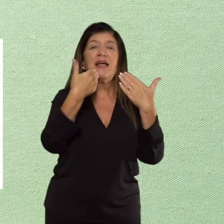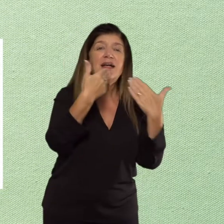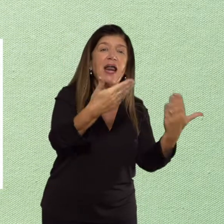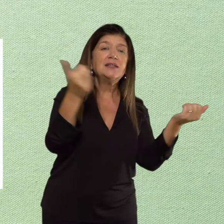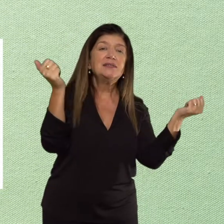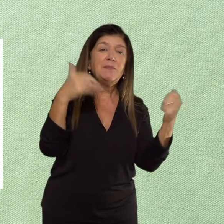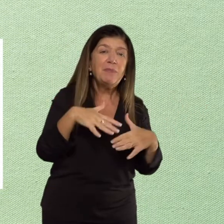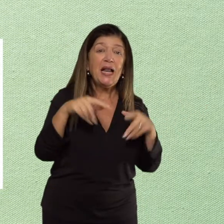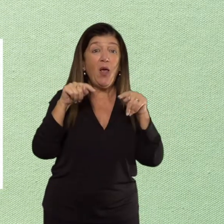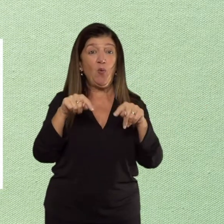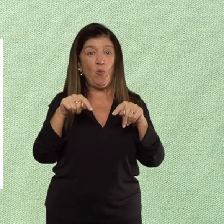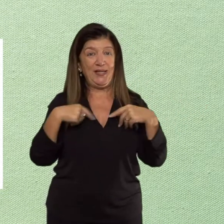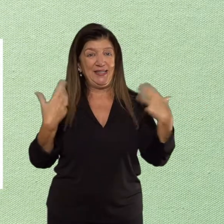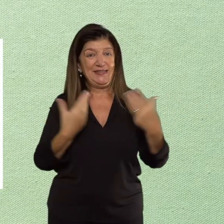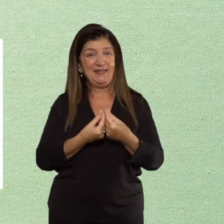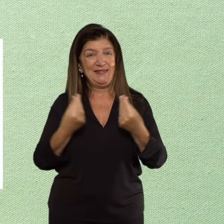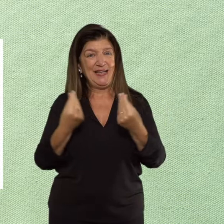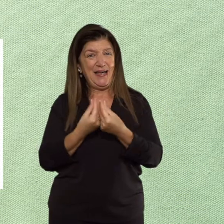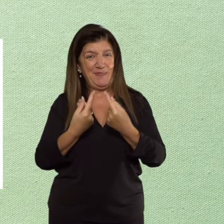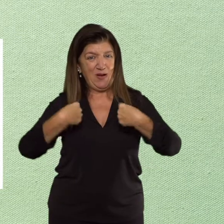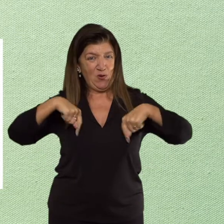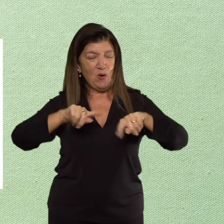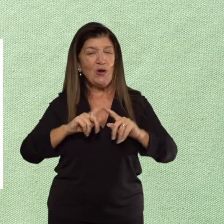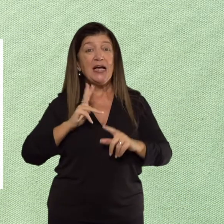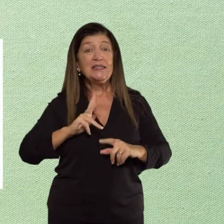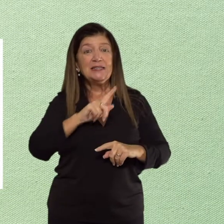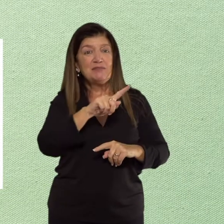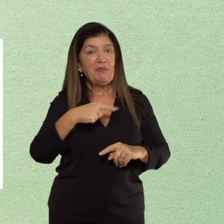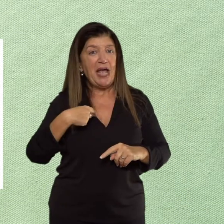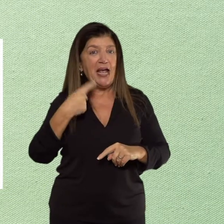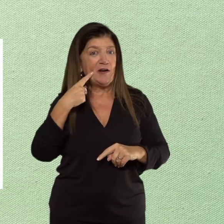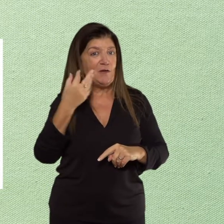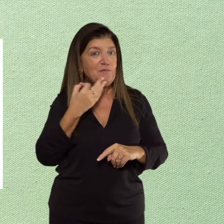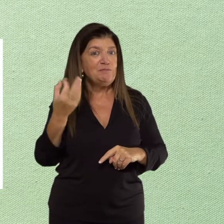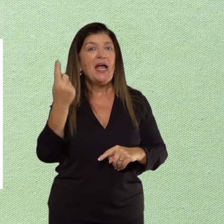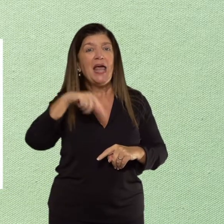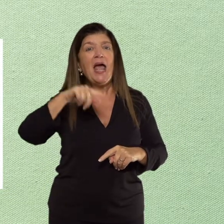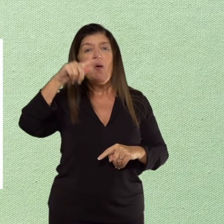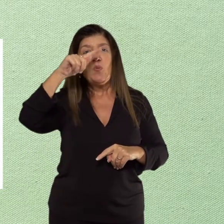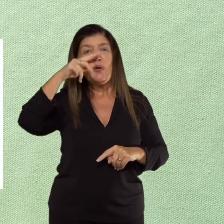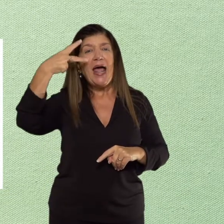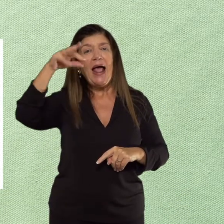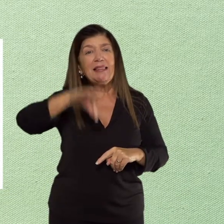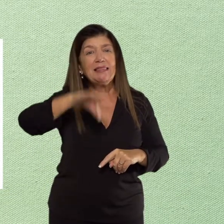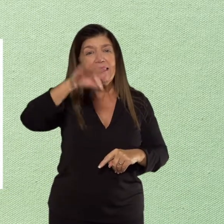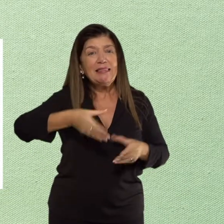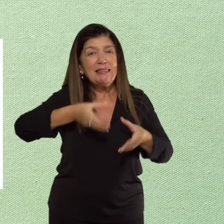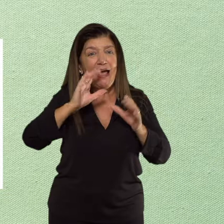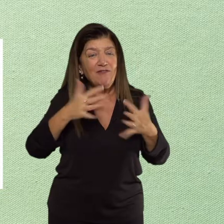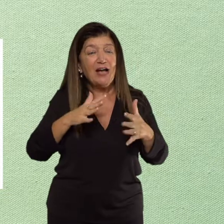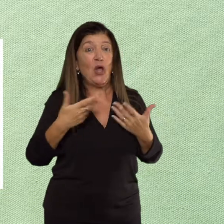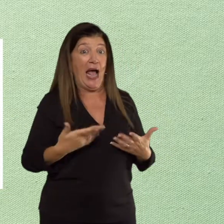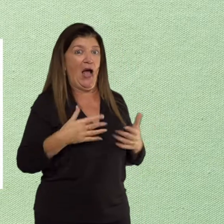essere stato qui in nostra compagnia, spero che sia stato di tuo gradimento Sì, anche il molto. tè, soprattutto il Adesso devo tè. ancora berlo, ma Adesso lo